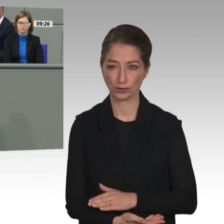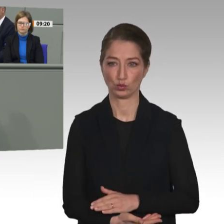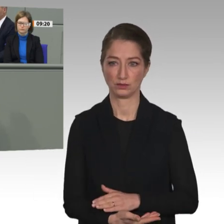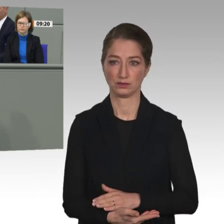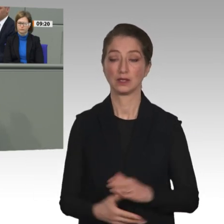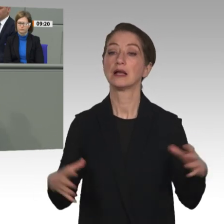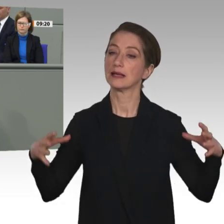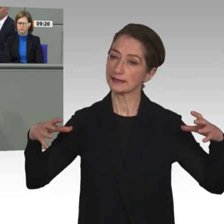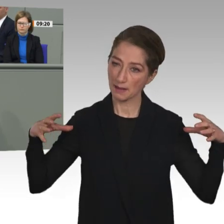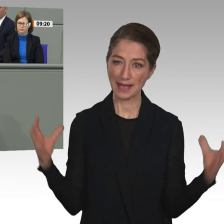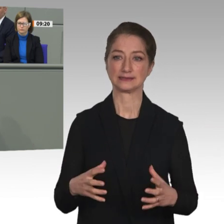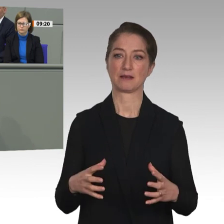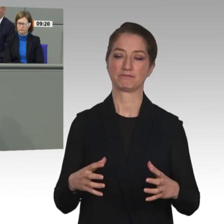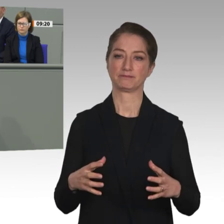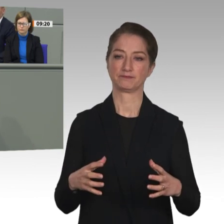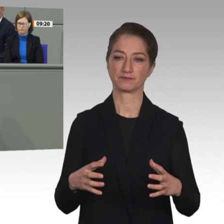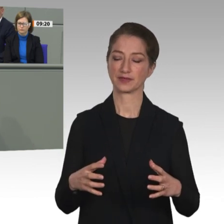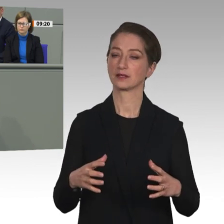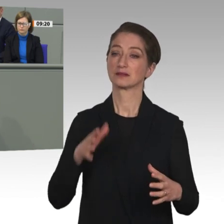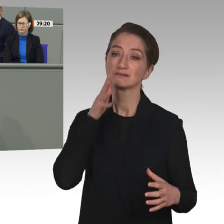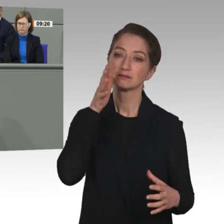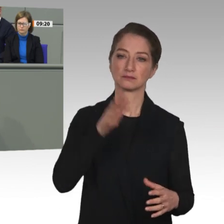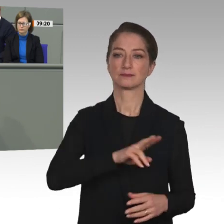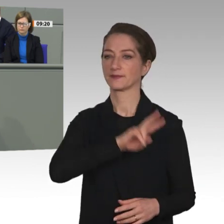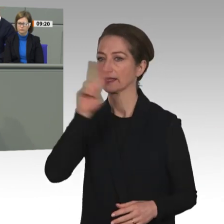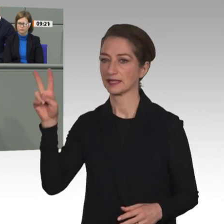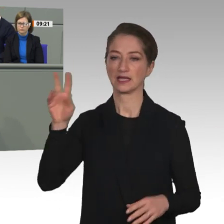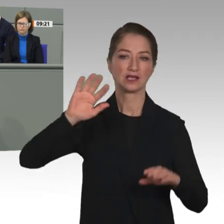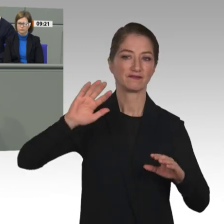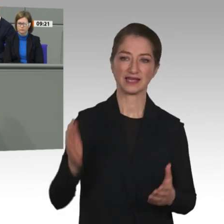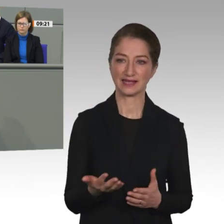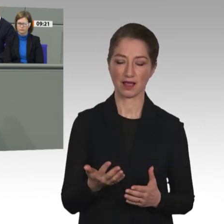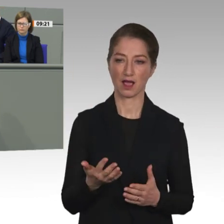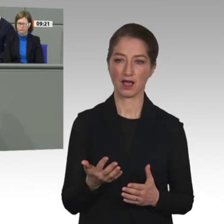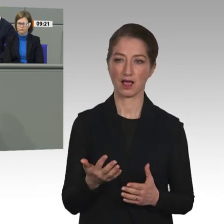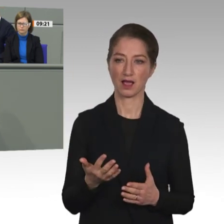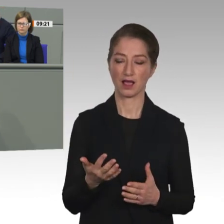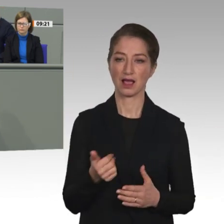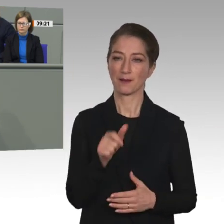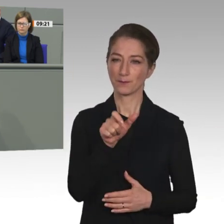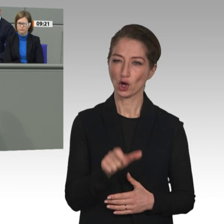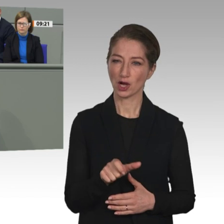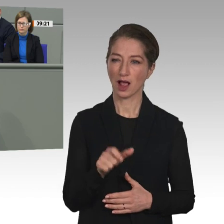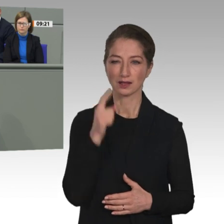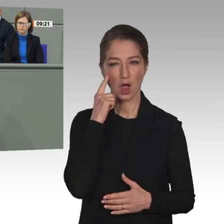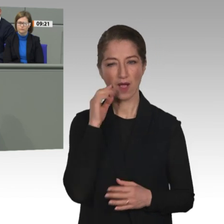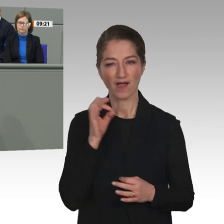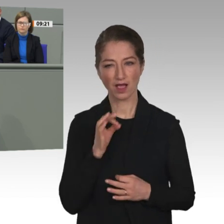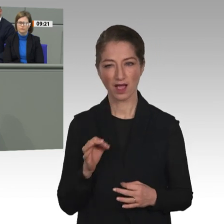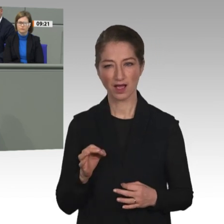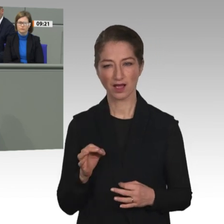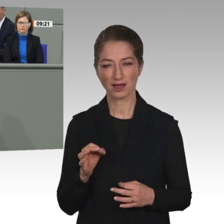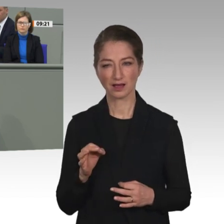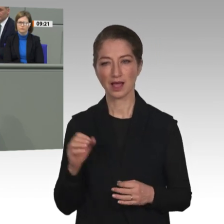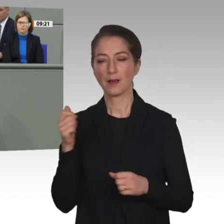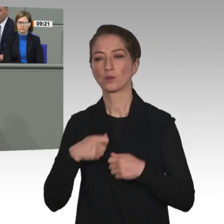ihn gemeinsam gehen, damit nie wieder in diesem Land ein Bürger auf einer Trauerfeier dem Bundespräsidenten oder